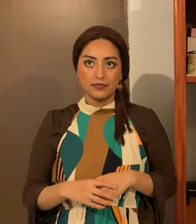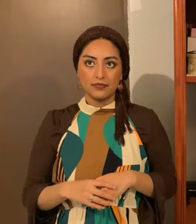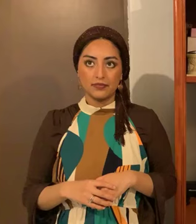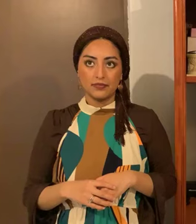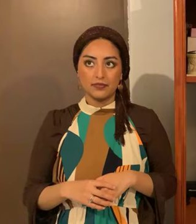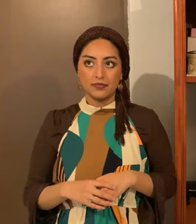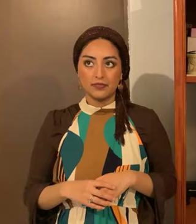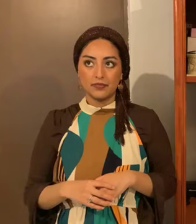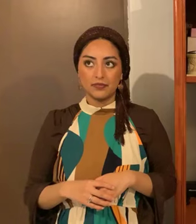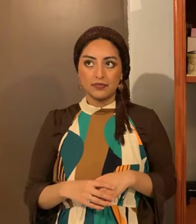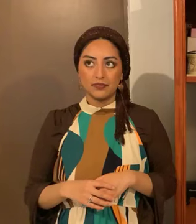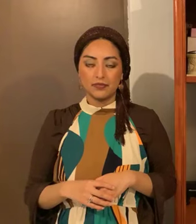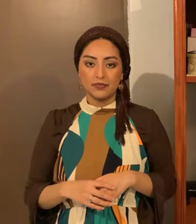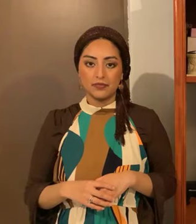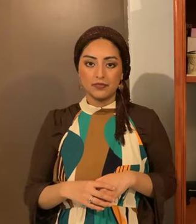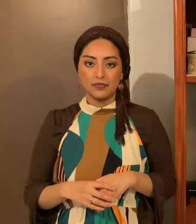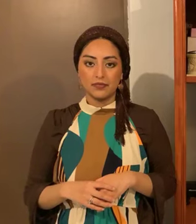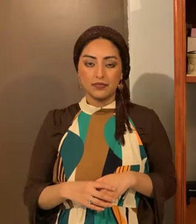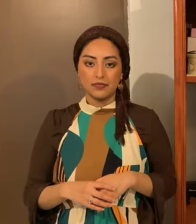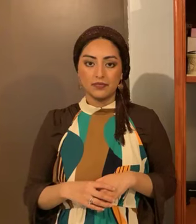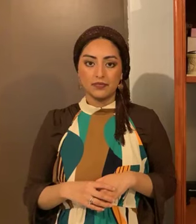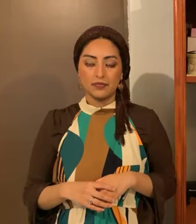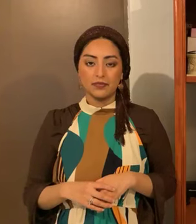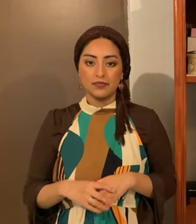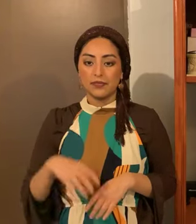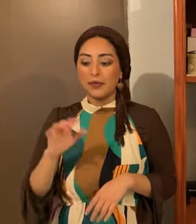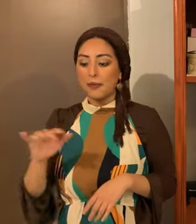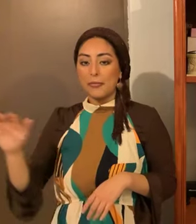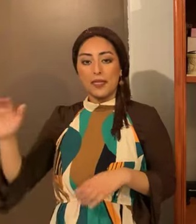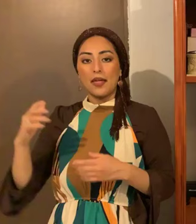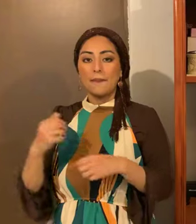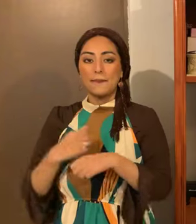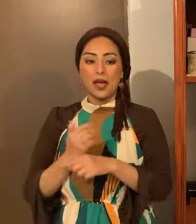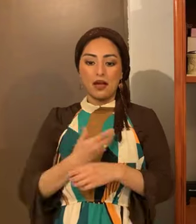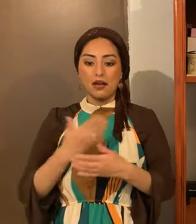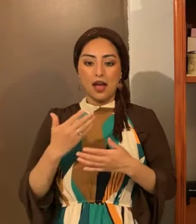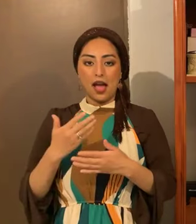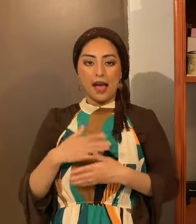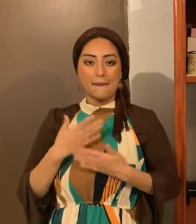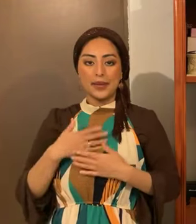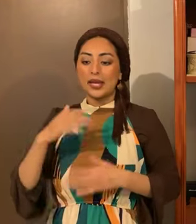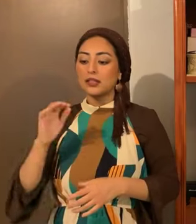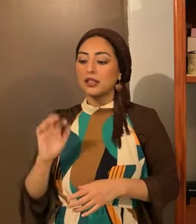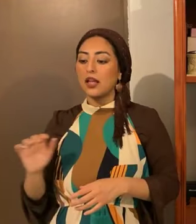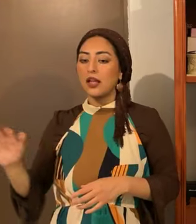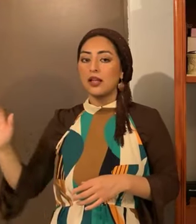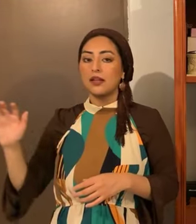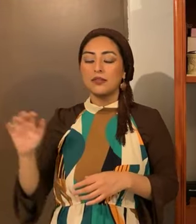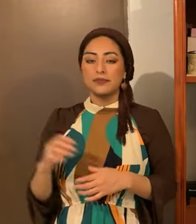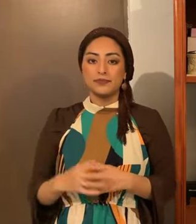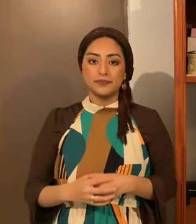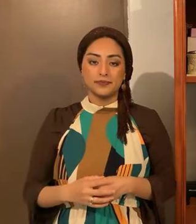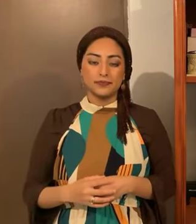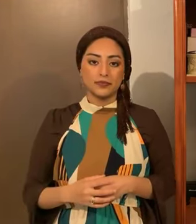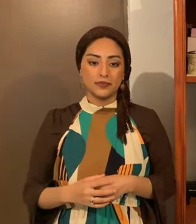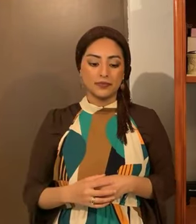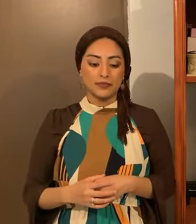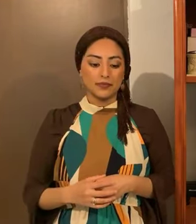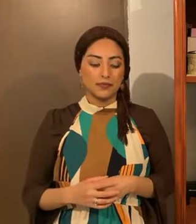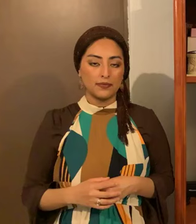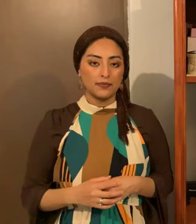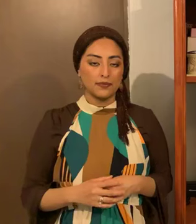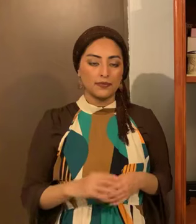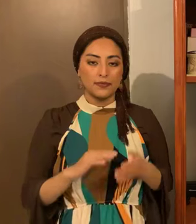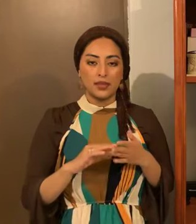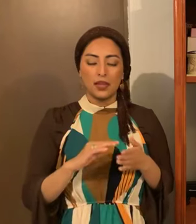nos hace reflexionar, y mayor nos denota alegría. Por eso es una